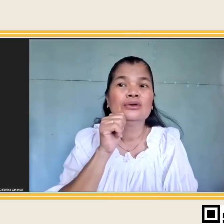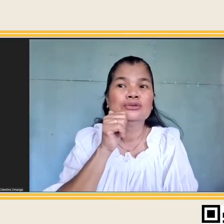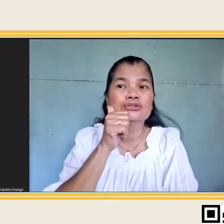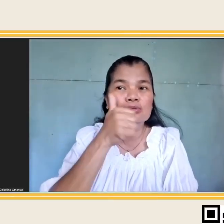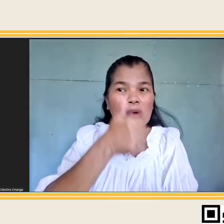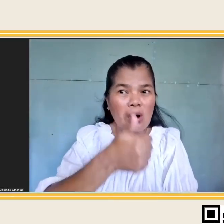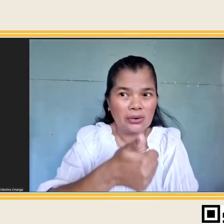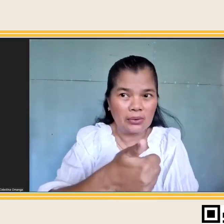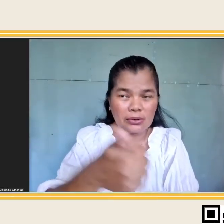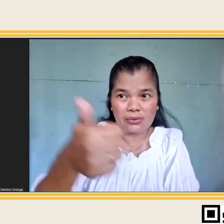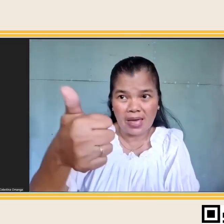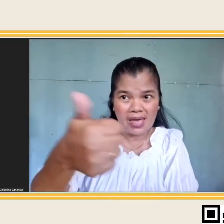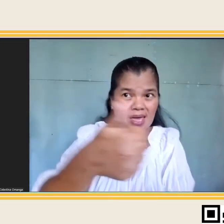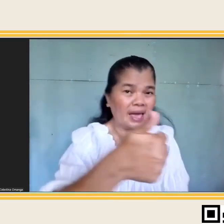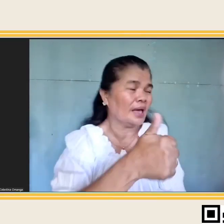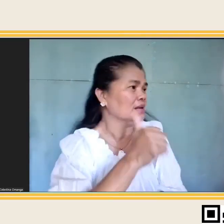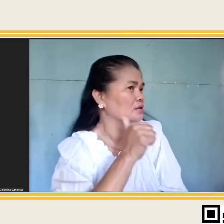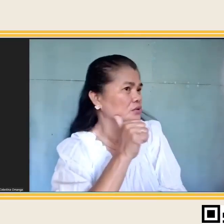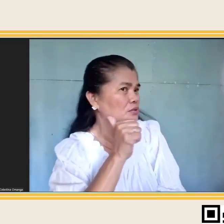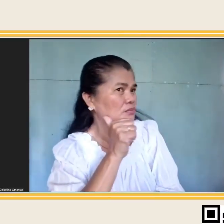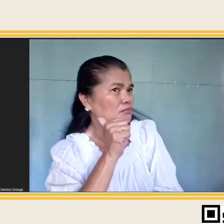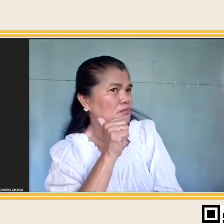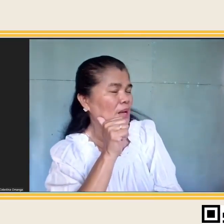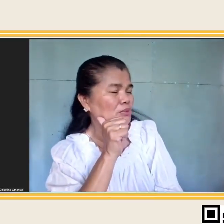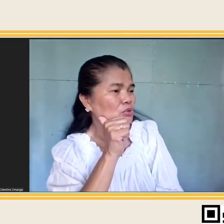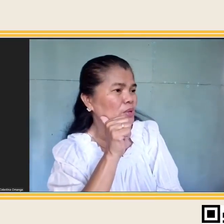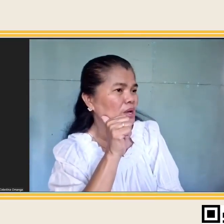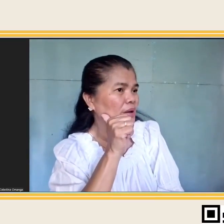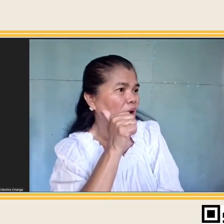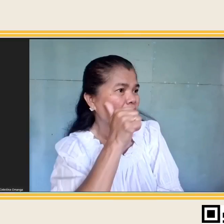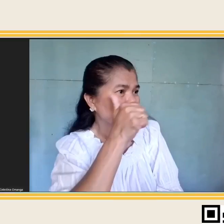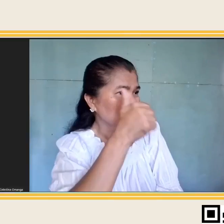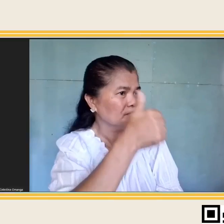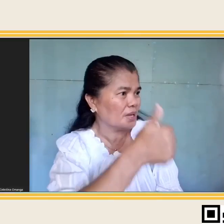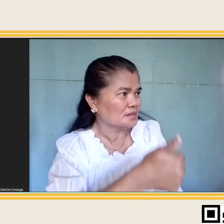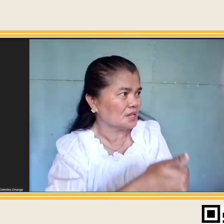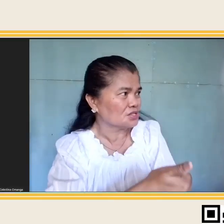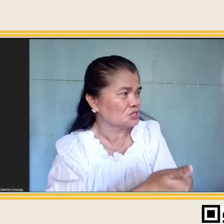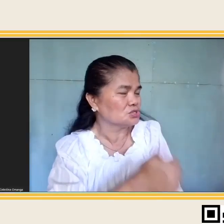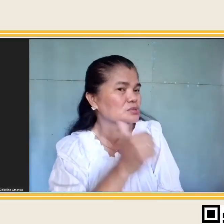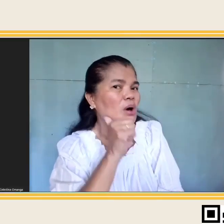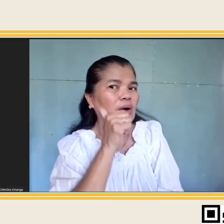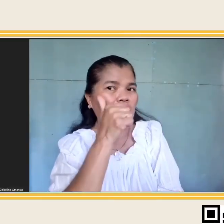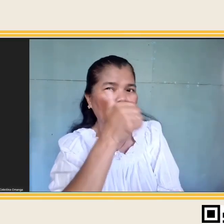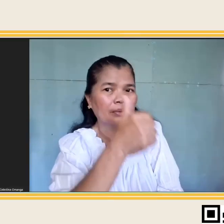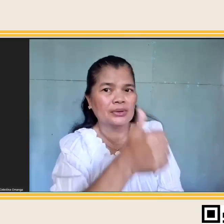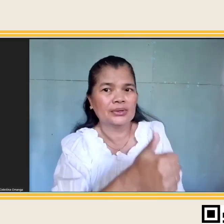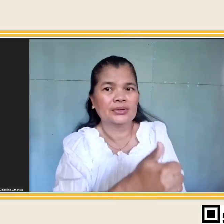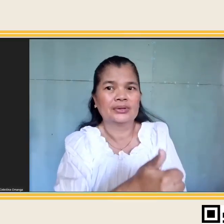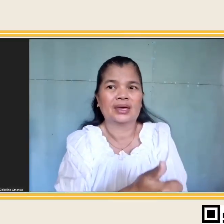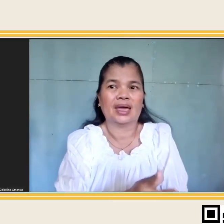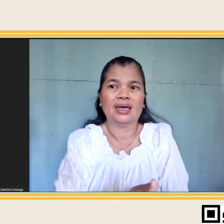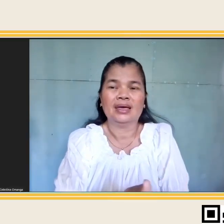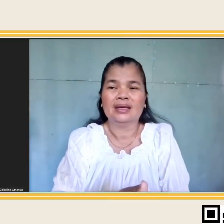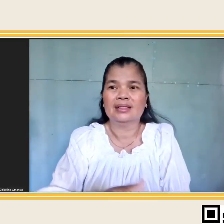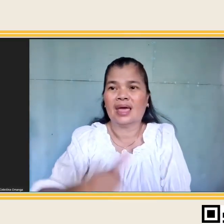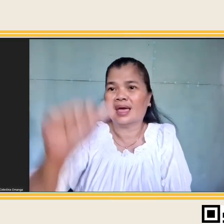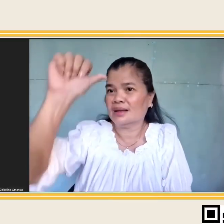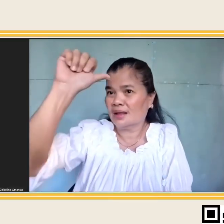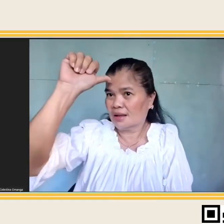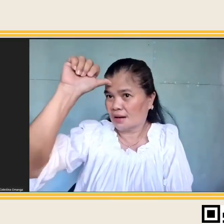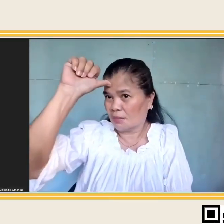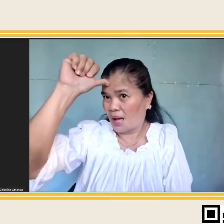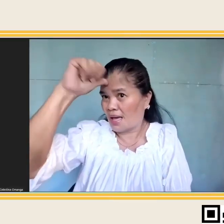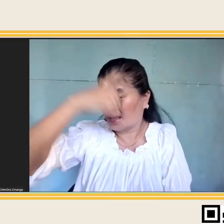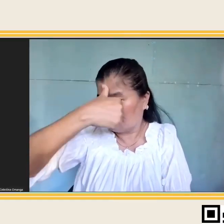Then, tomorrow, yung A hand, doing an arc movement, that's tomorrow. Okay?